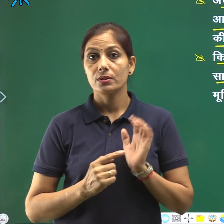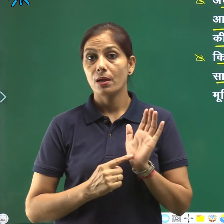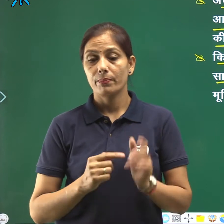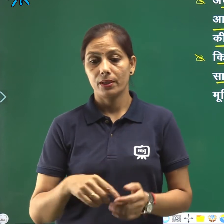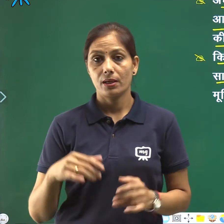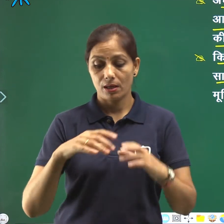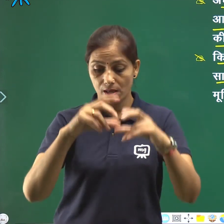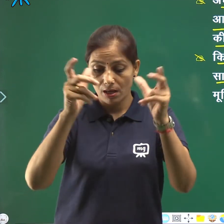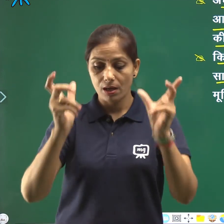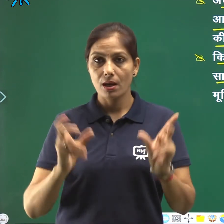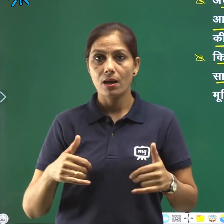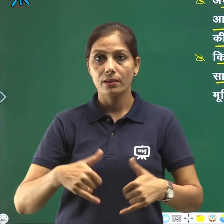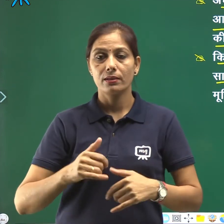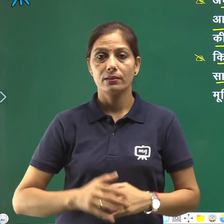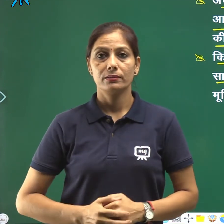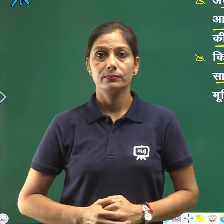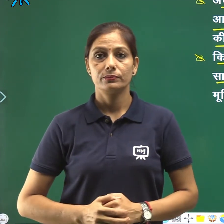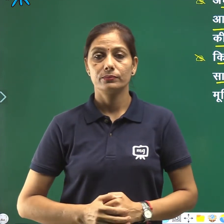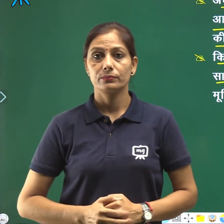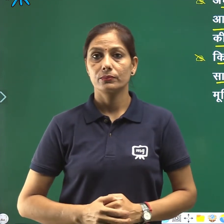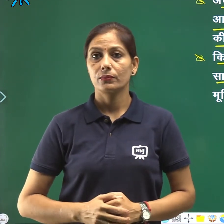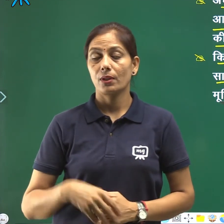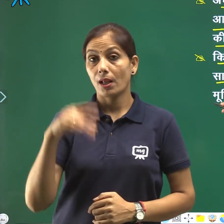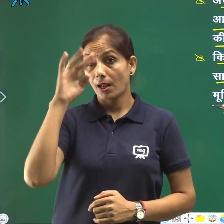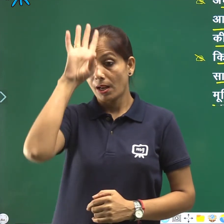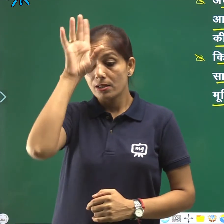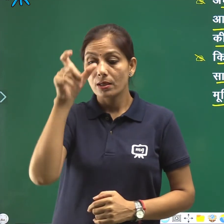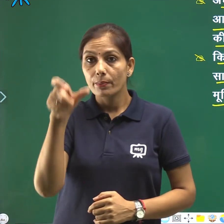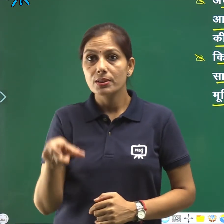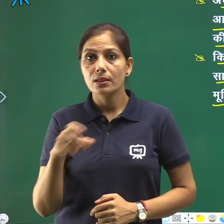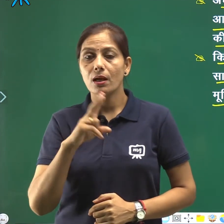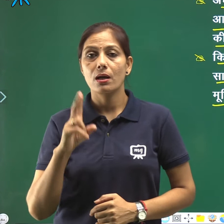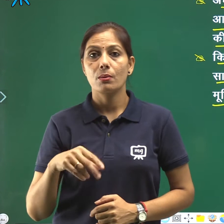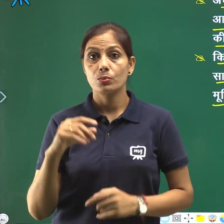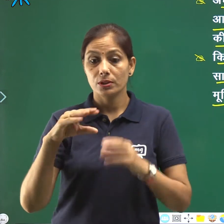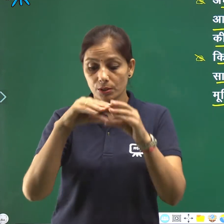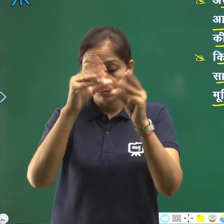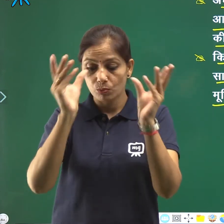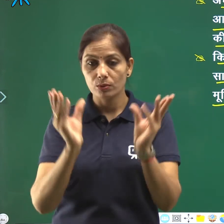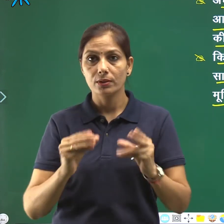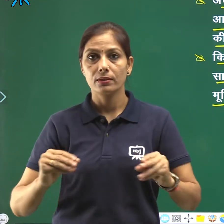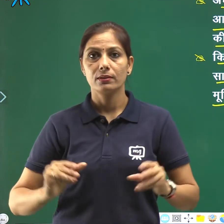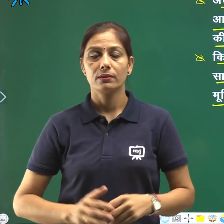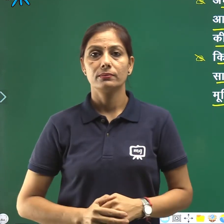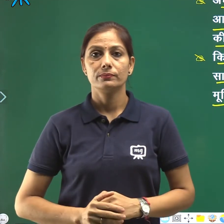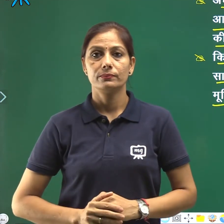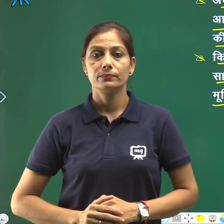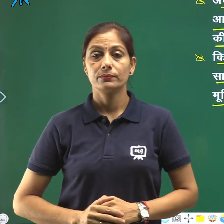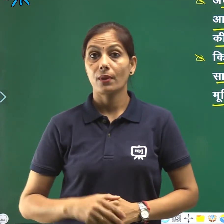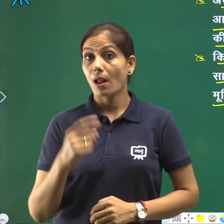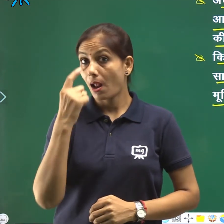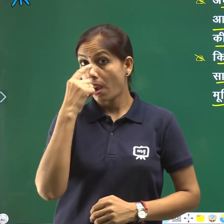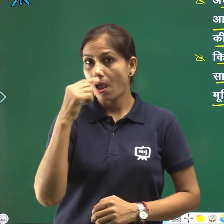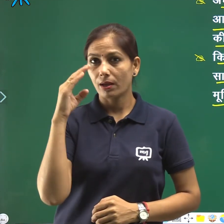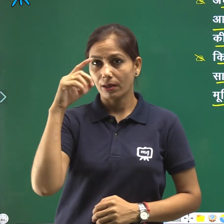लगी जॉर्ज पंचम की मूर्ति की नाक